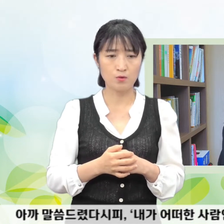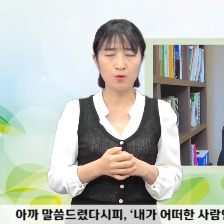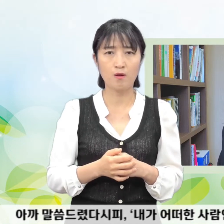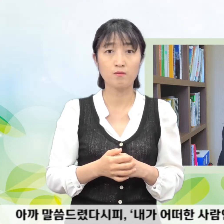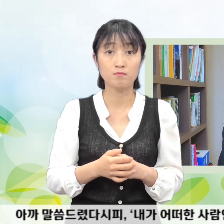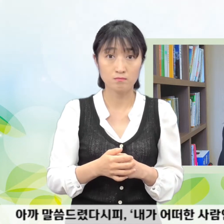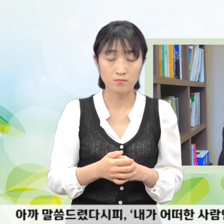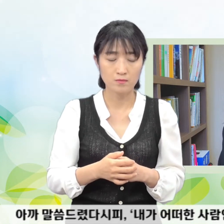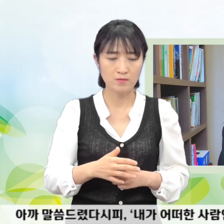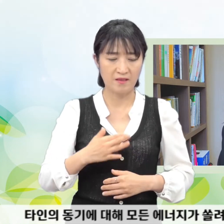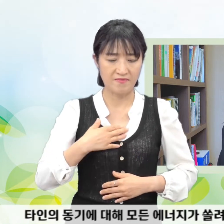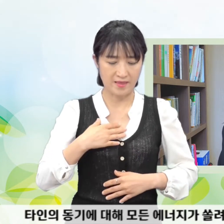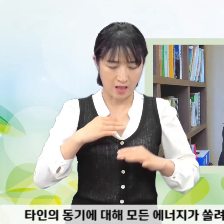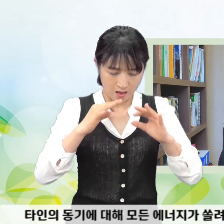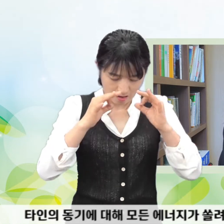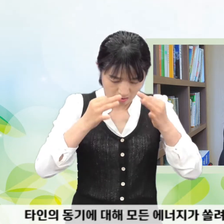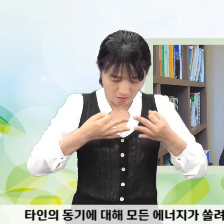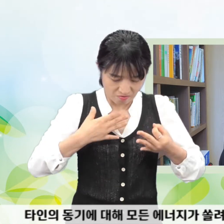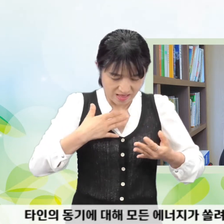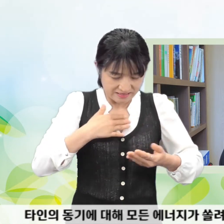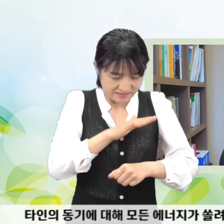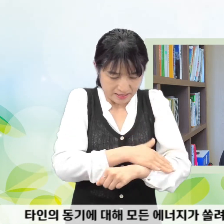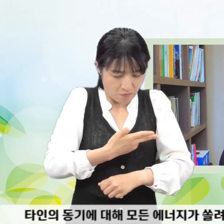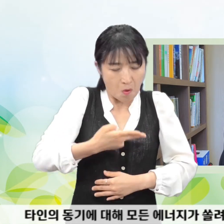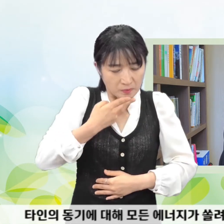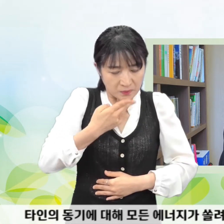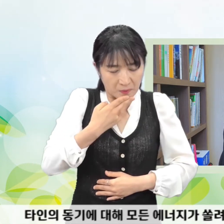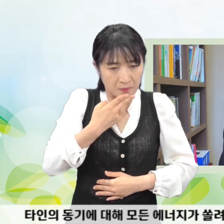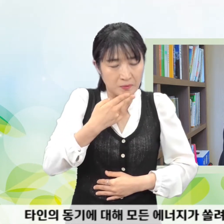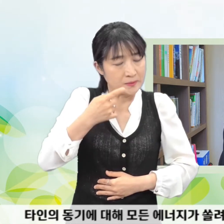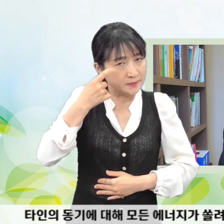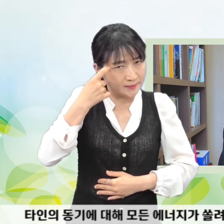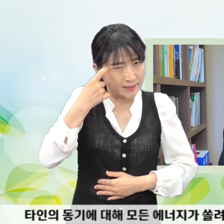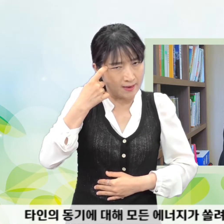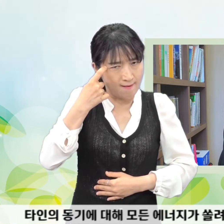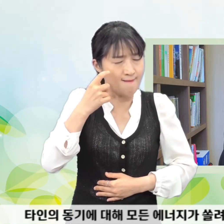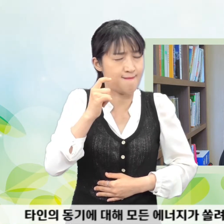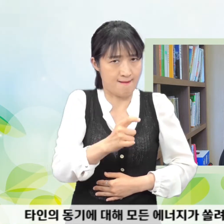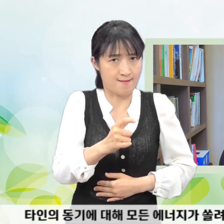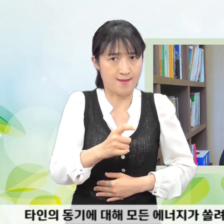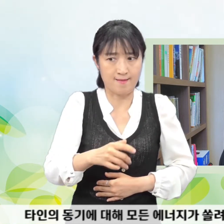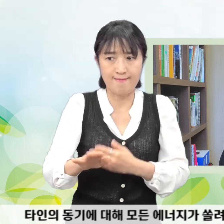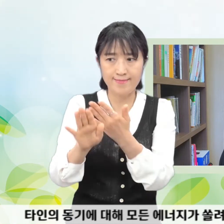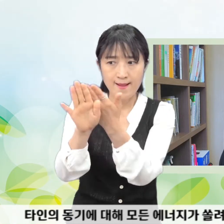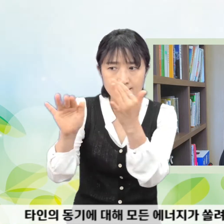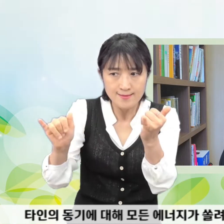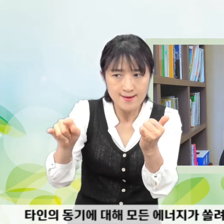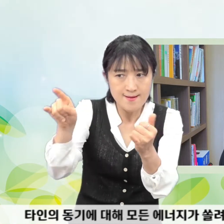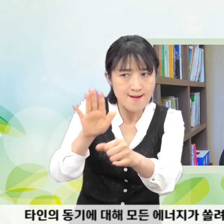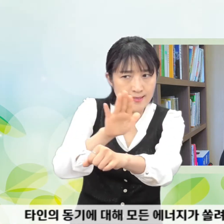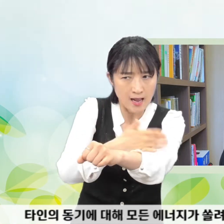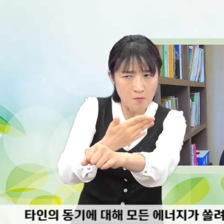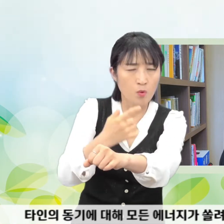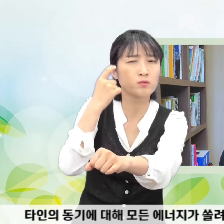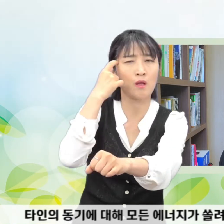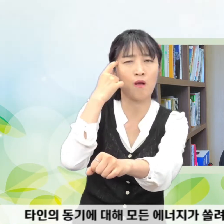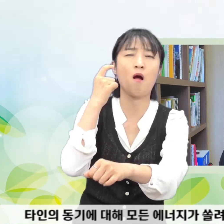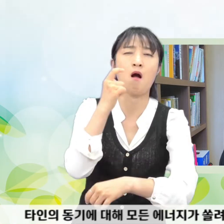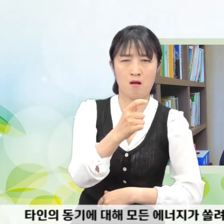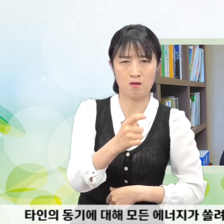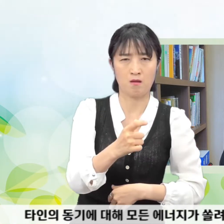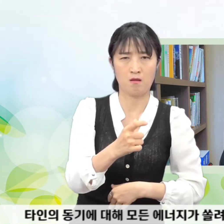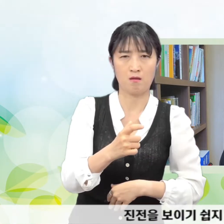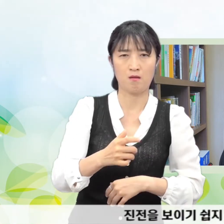사람이냐라는 거에 관심을 두기보다는 타인의 어떤 동기에 대해서 모든 에너지가 쏠려 있기 때문에 그런 경우